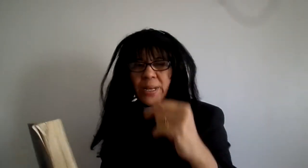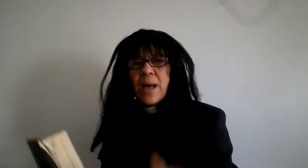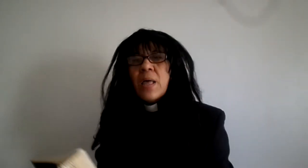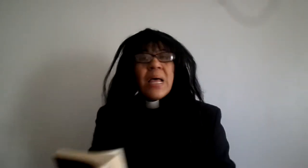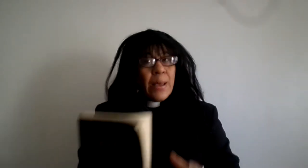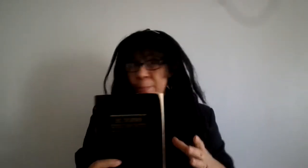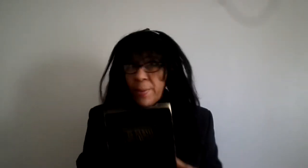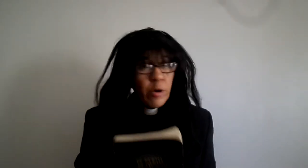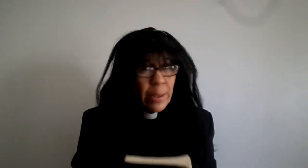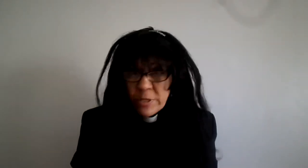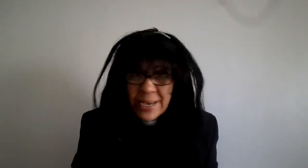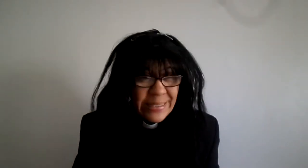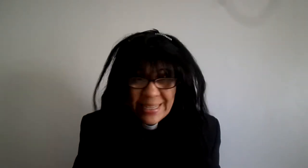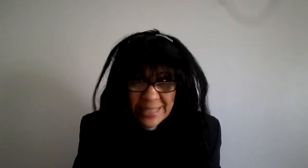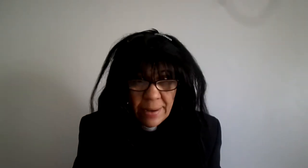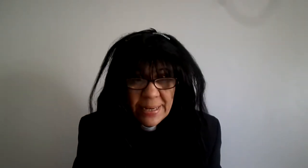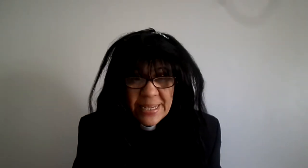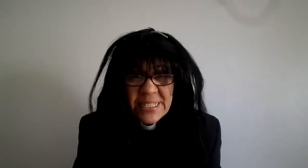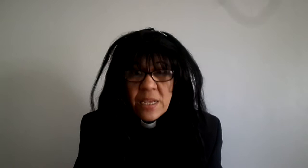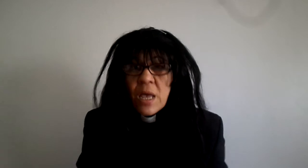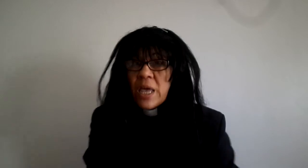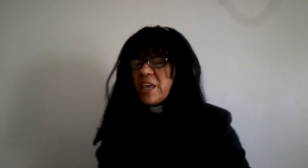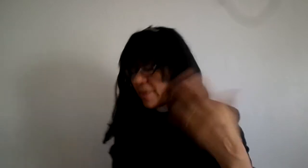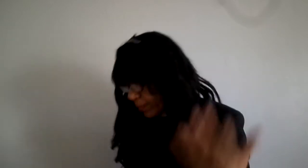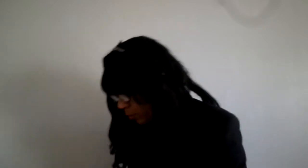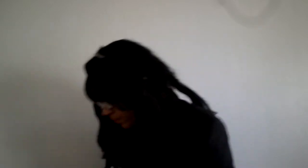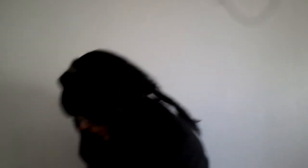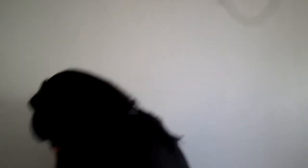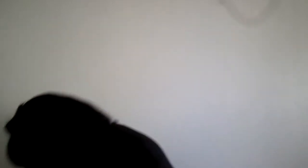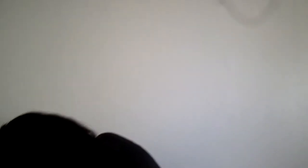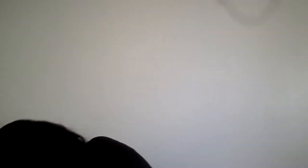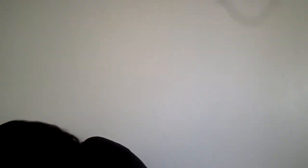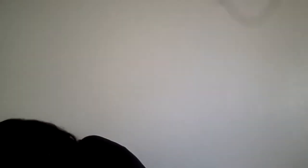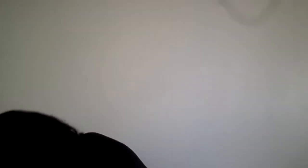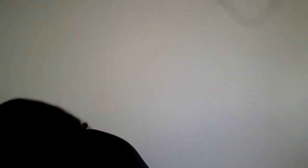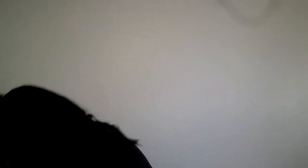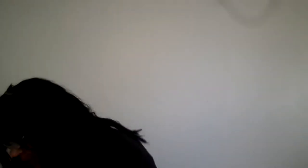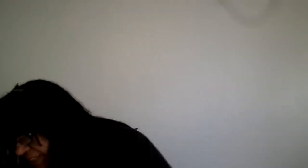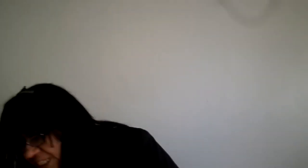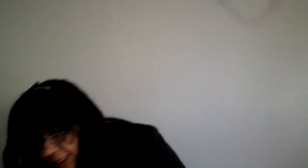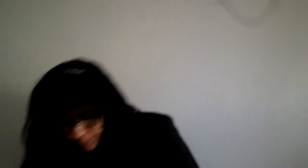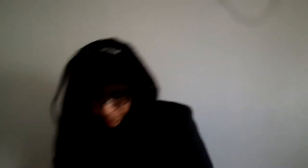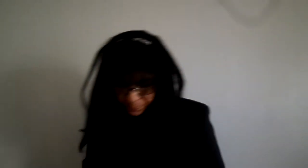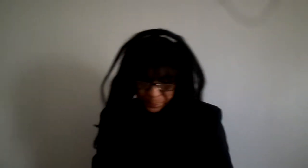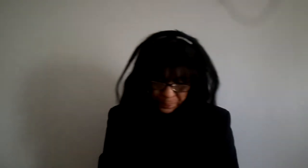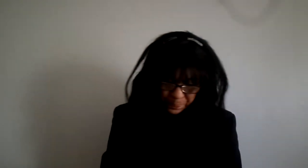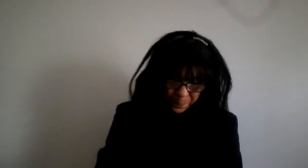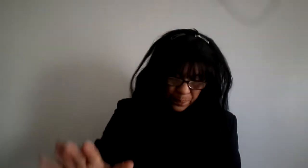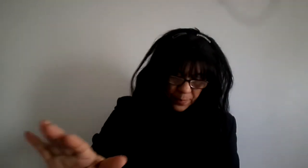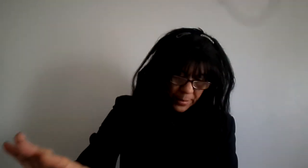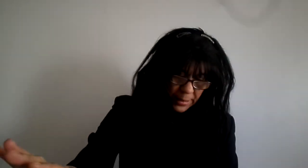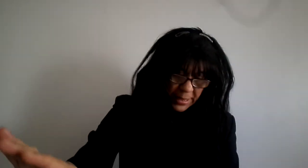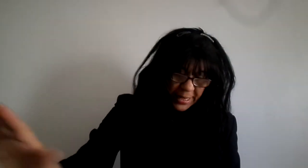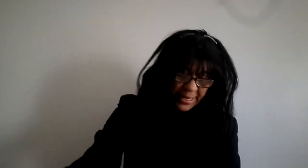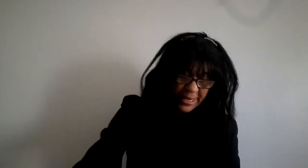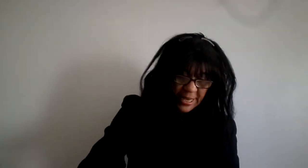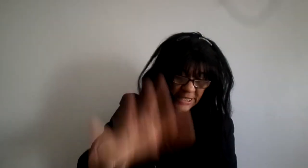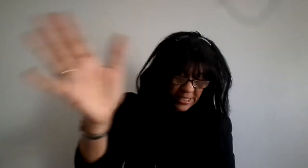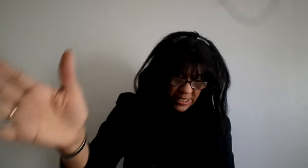¿verdad? Vemos que hay mucha gente atea, ¿verdad que sí? Y vemos que la palabra de Dios misma dice en Génesis,